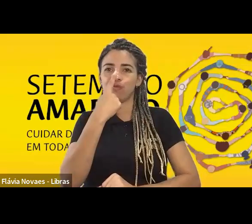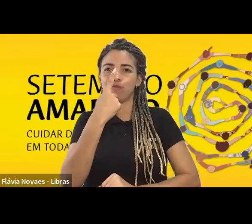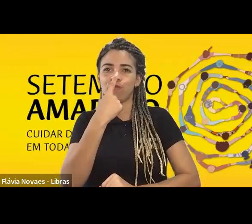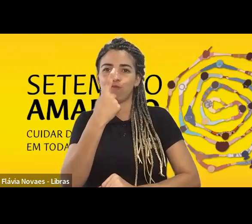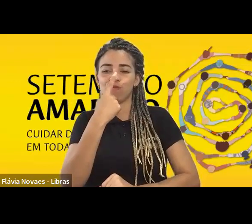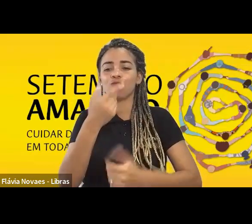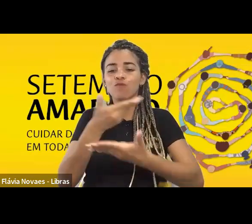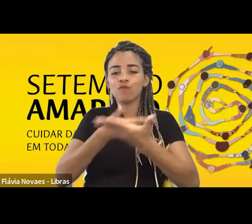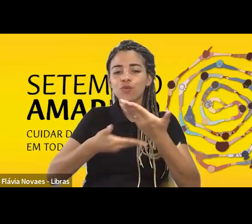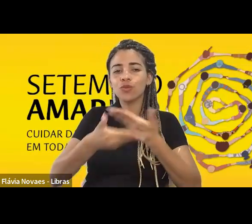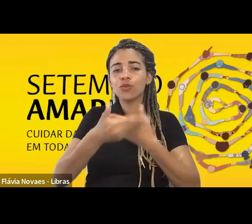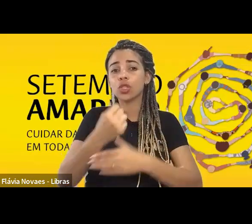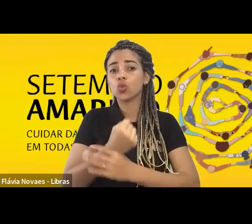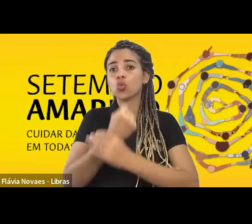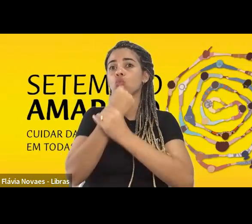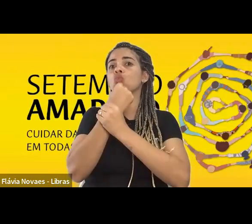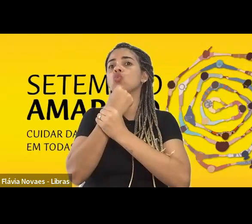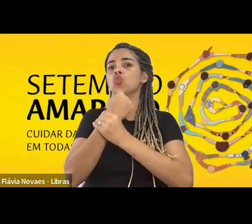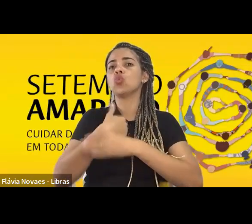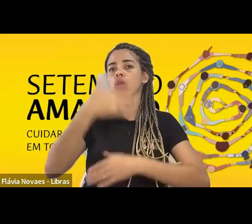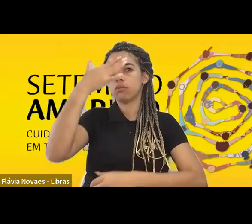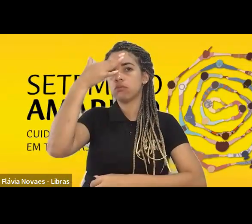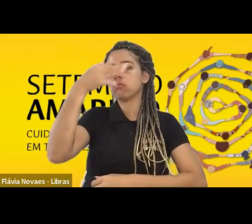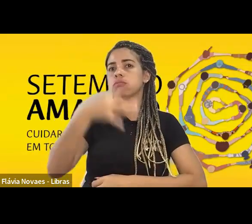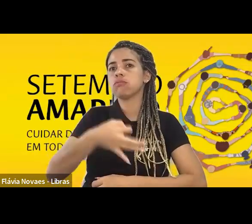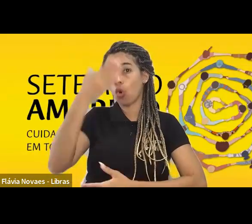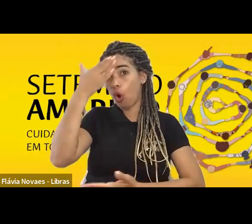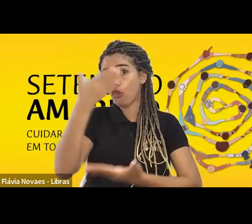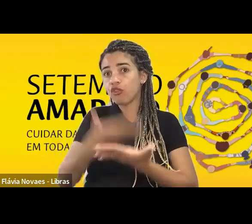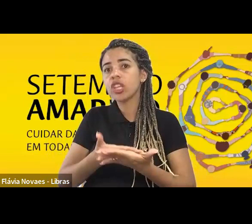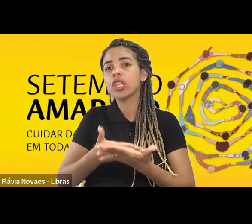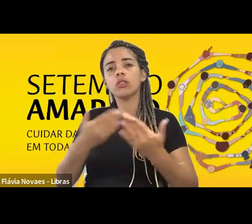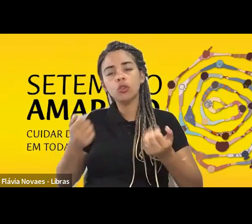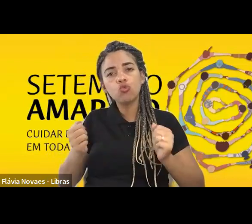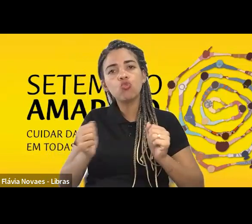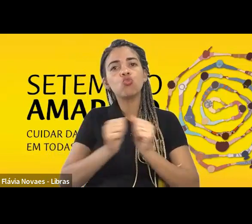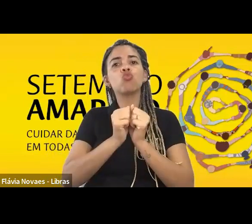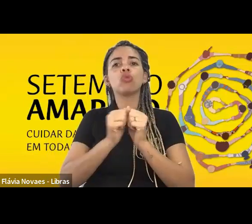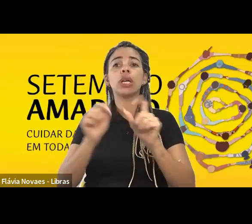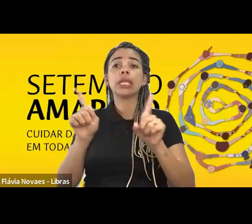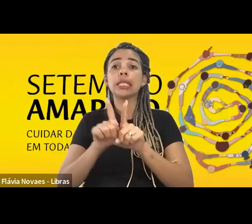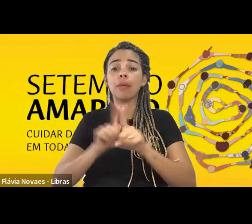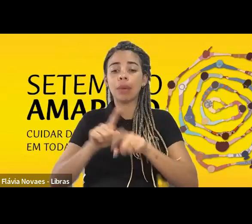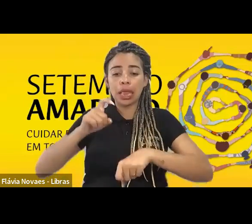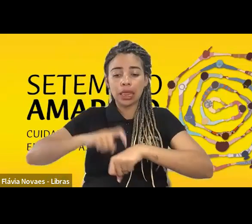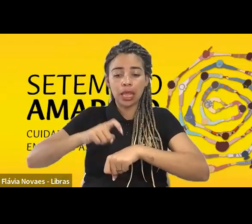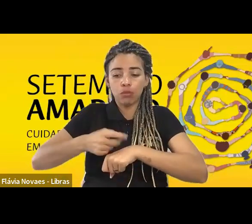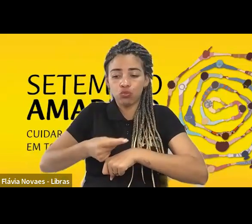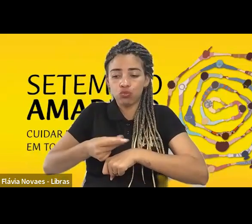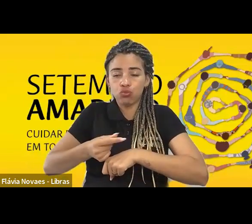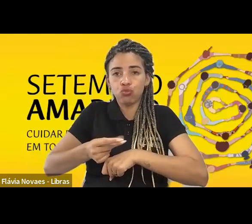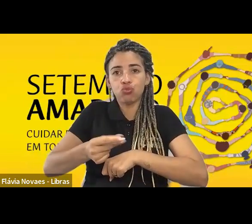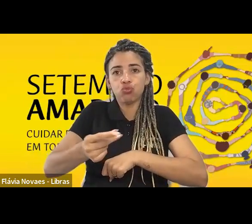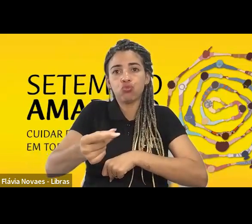relação segura, uma relação honesta, uma relação de proximidade e de durabilidade para que